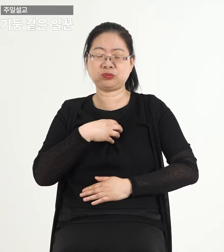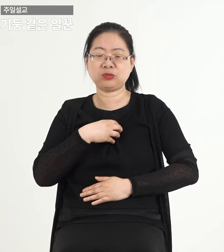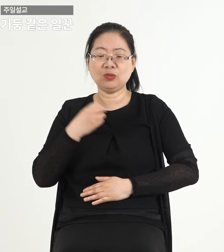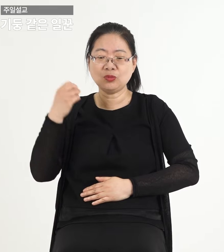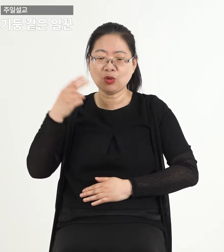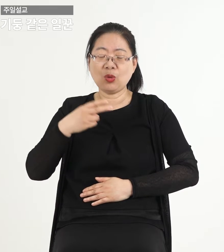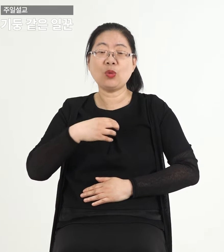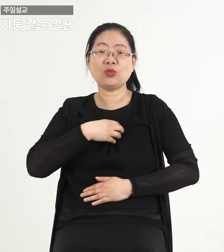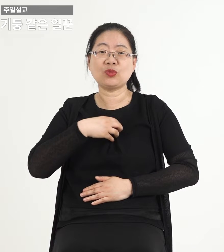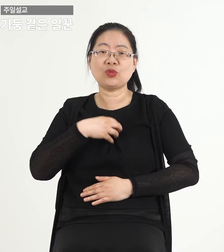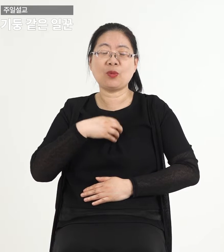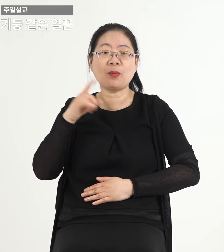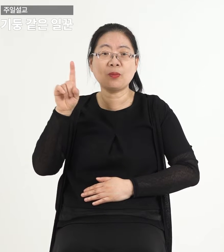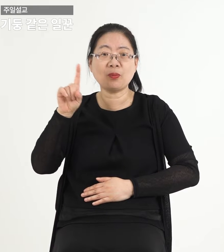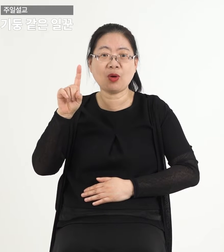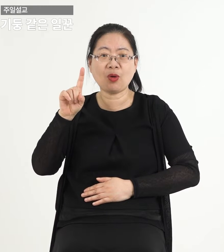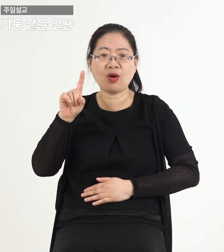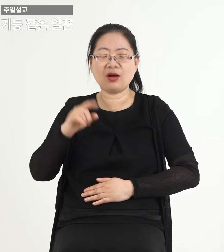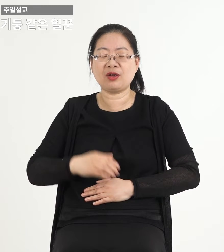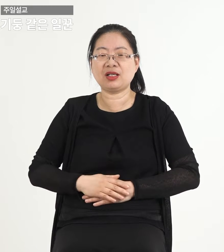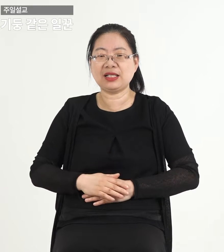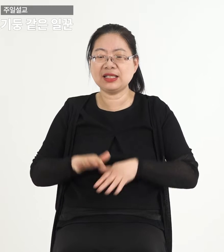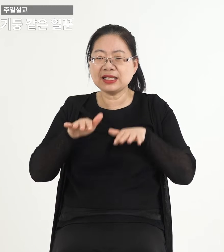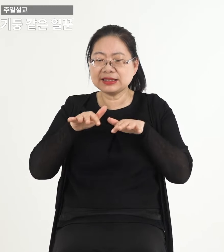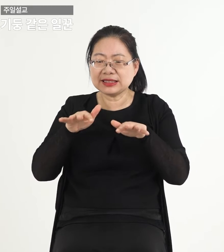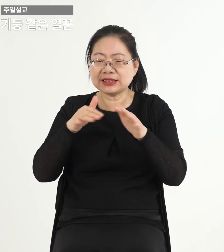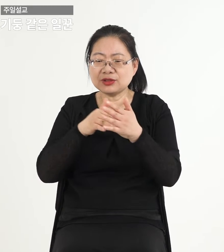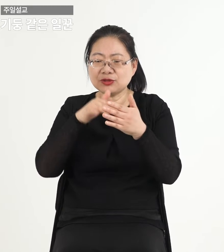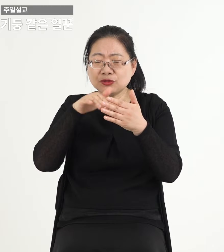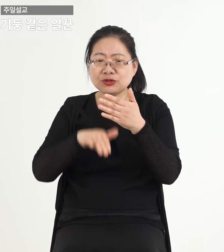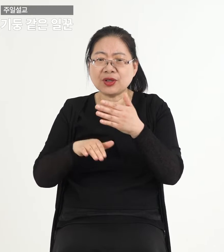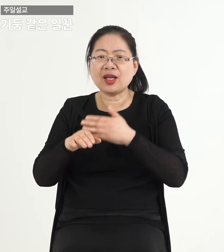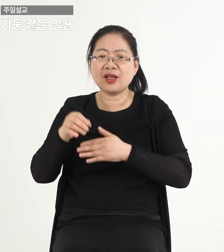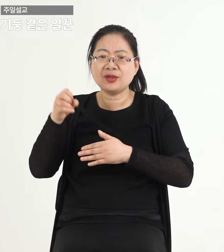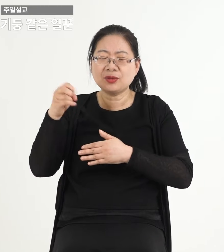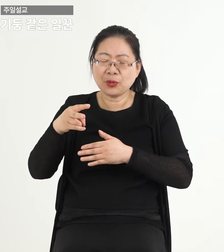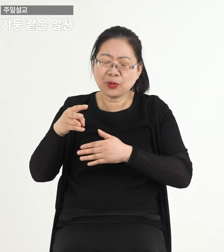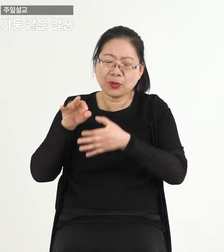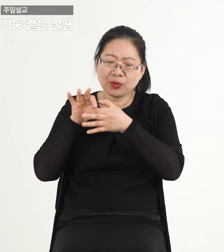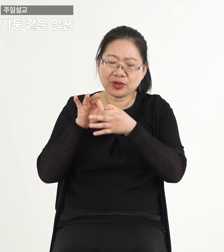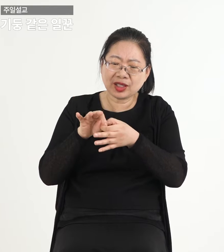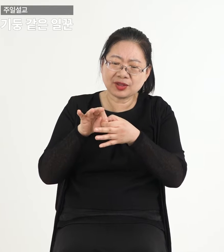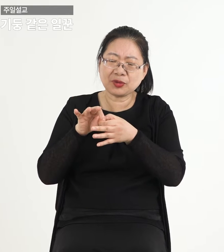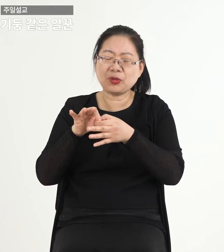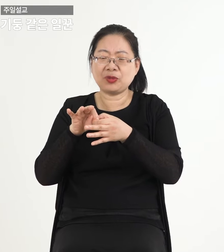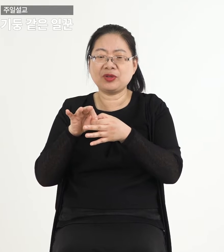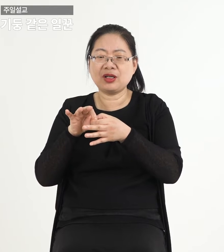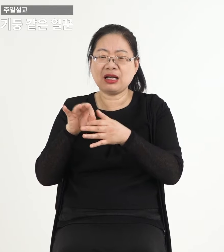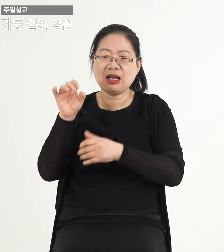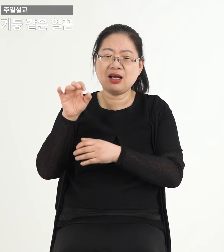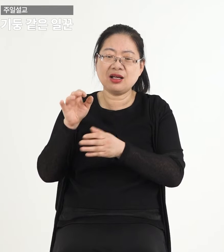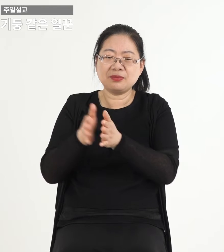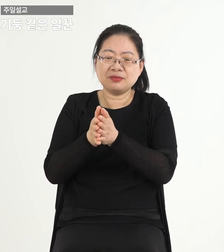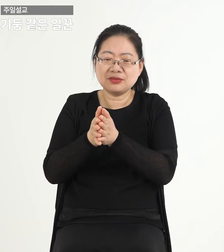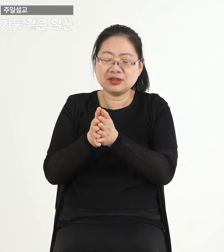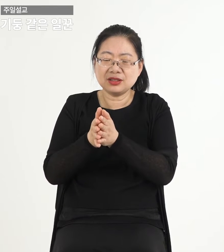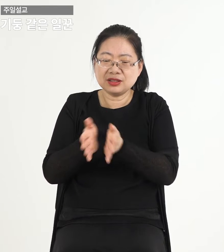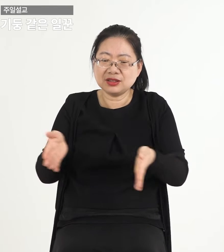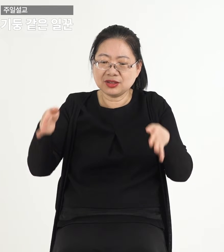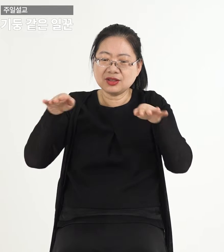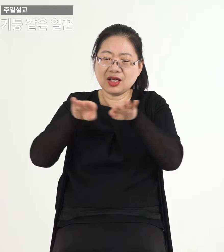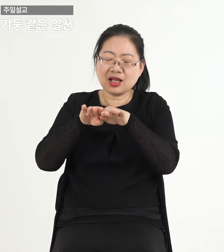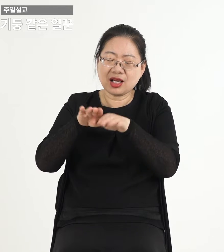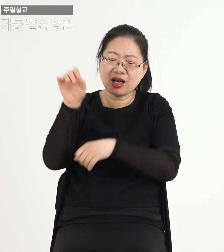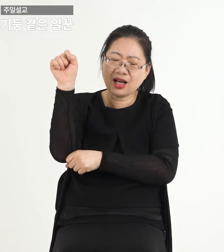못지않게 무서운 게 뭔지 아세요? 여진입니다. 수시로 흔들려요. 만약에 여러분들이 사는 삶의